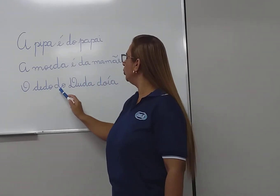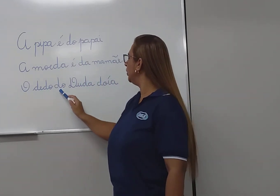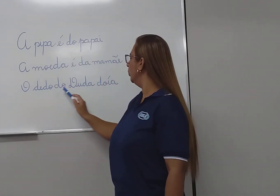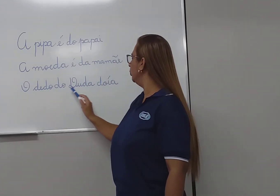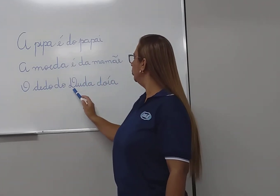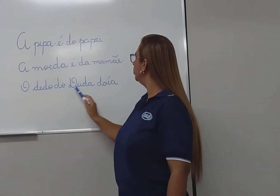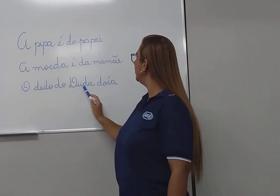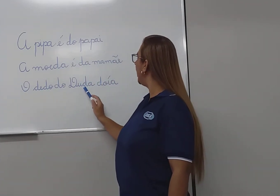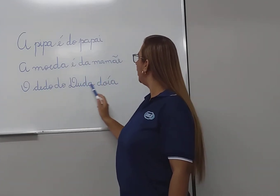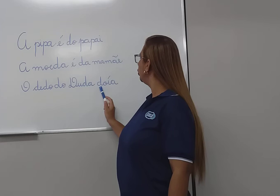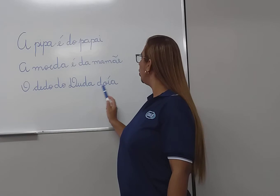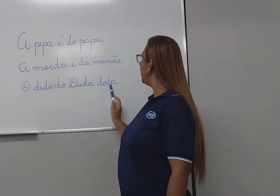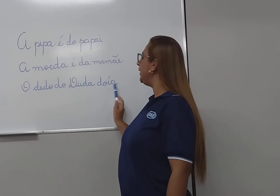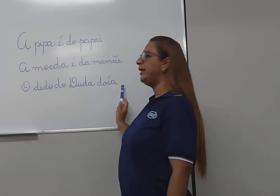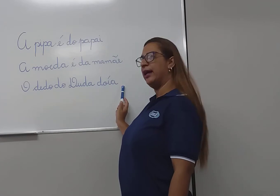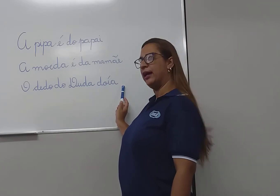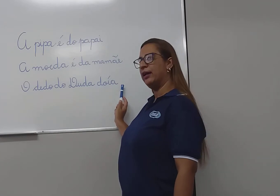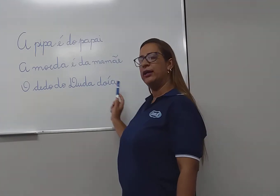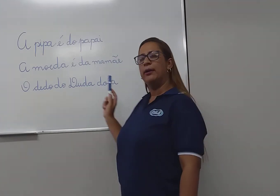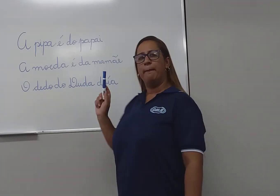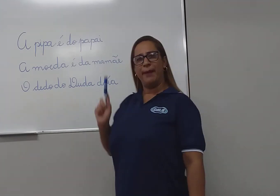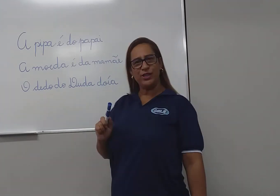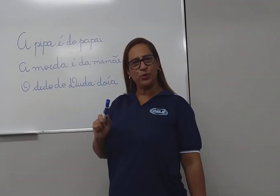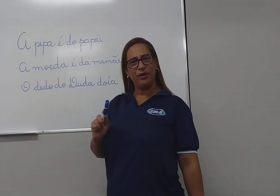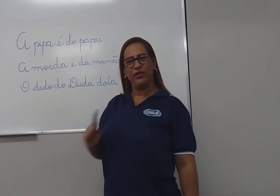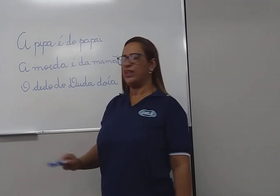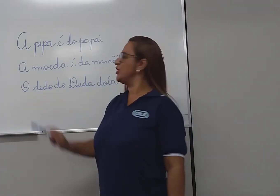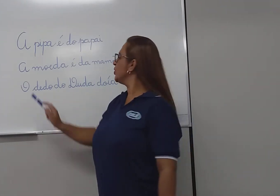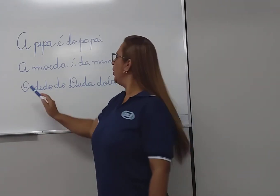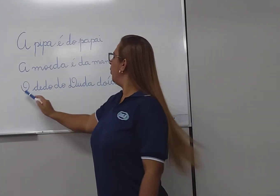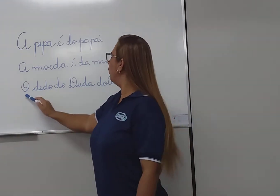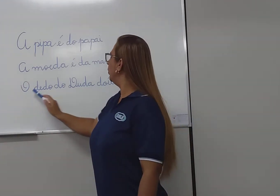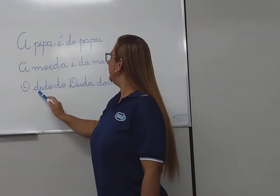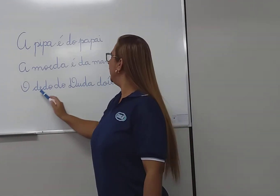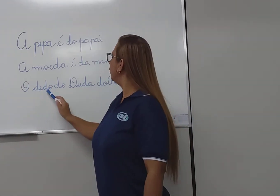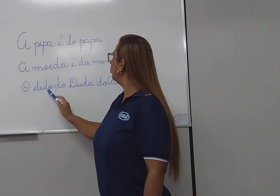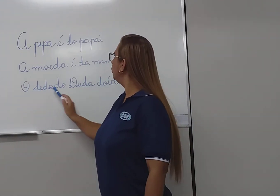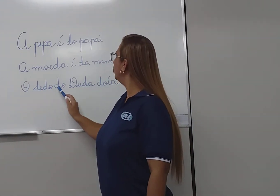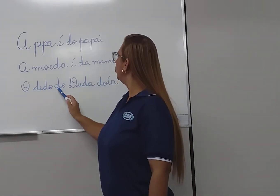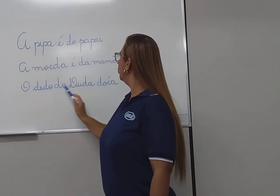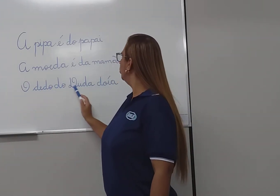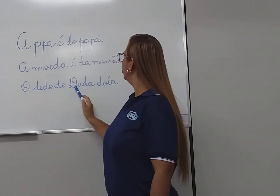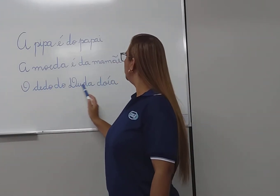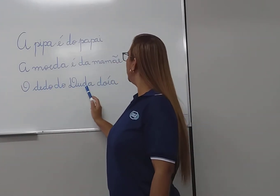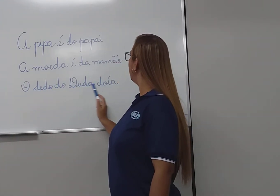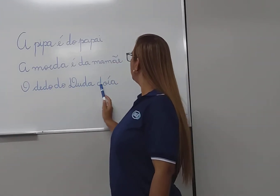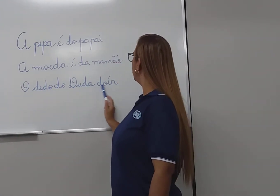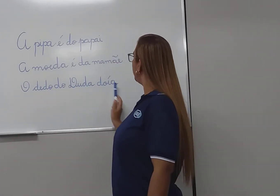do Duda doía. Mais uma vez, o dedo do Duda